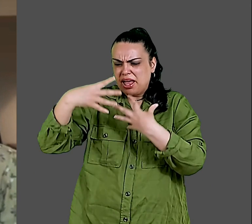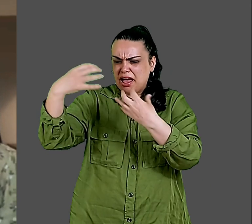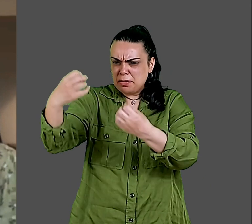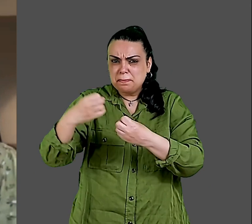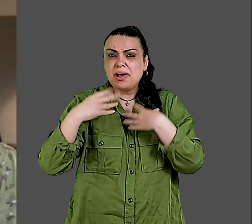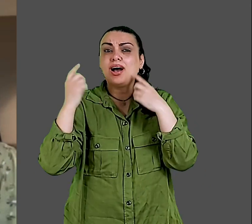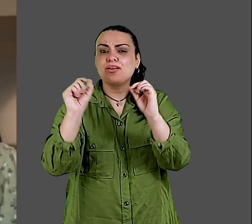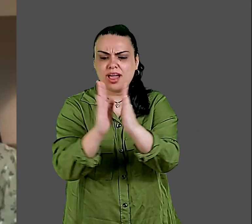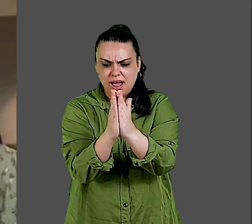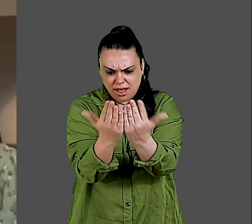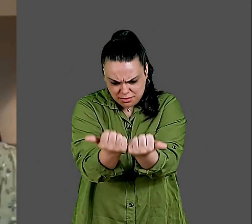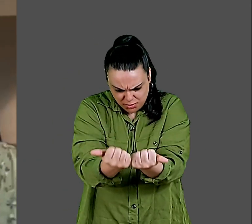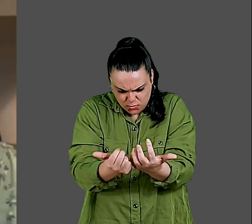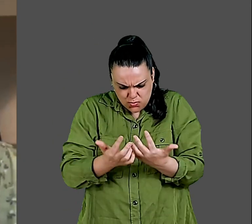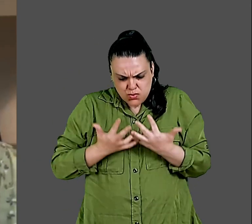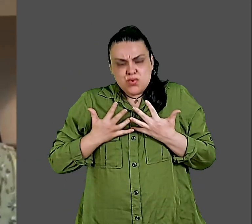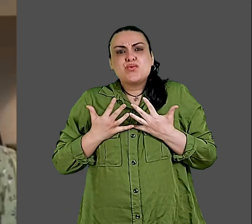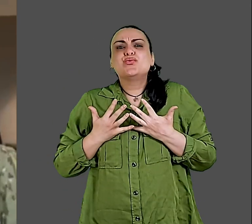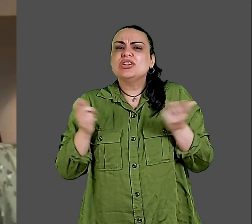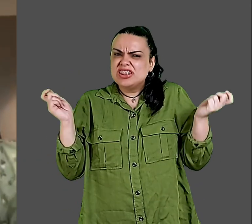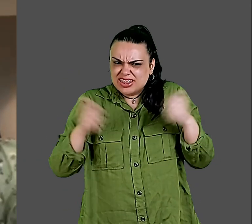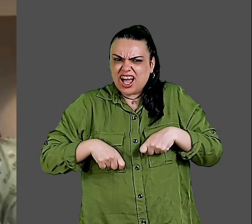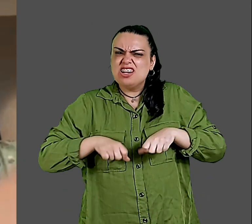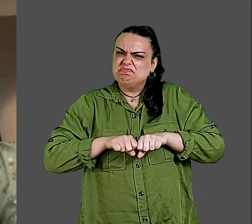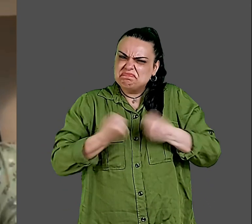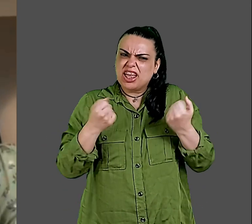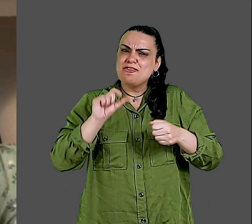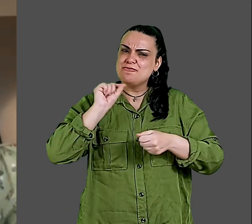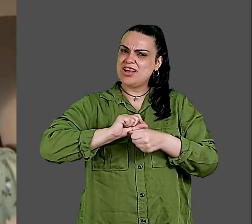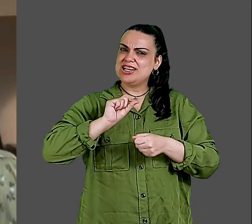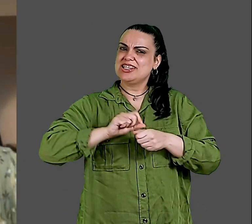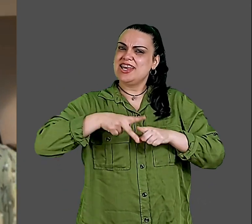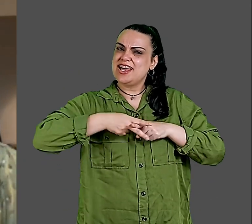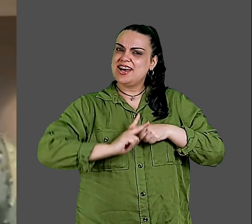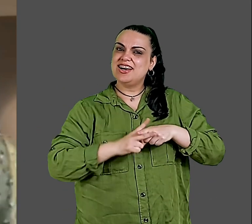que é poderosa para fazer, para cumprir,